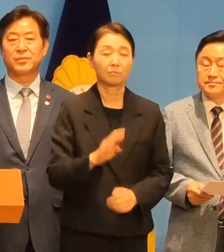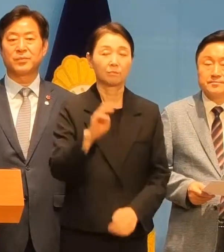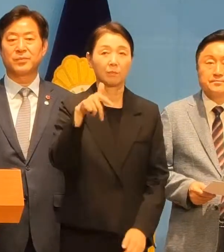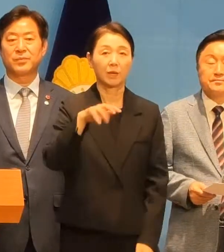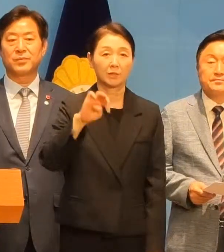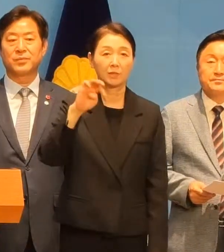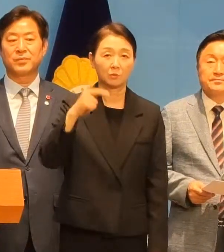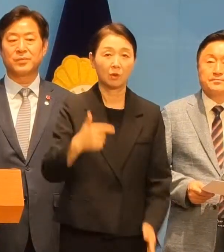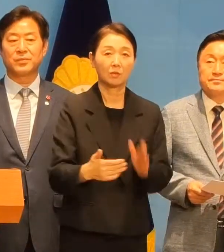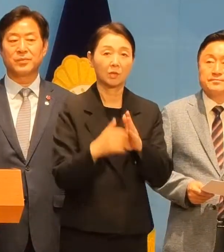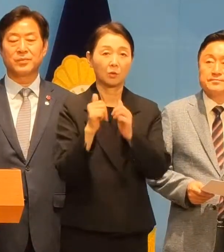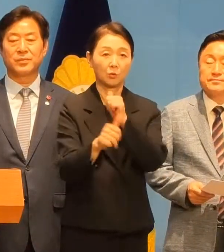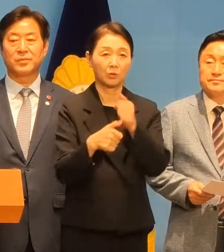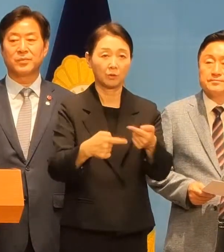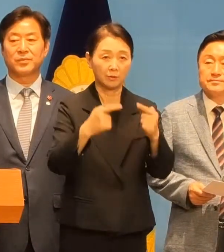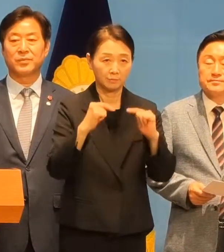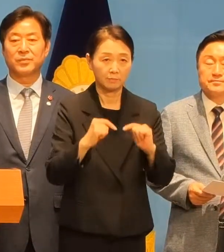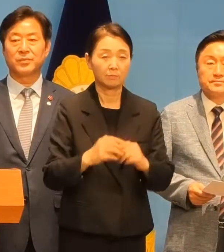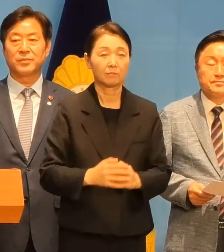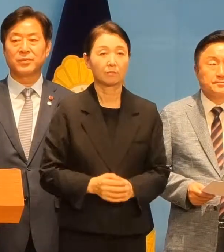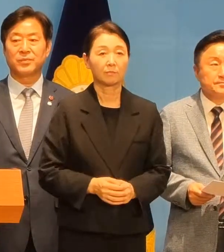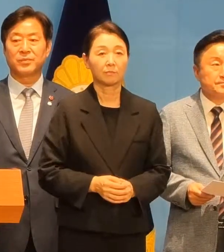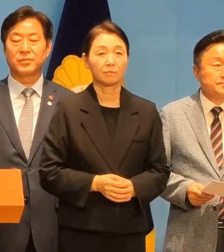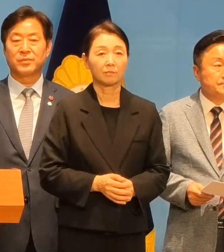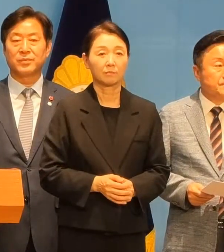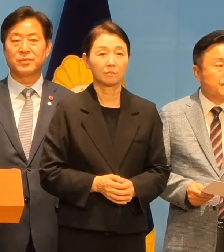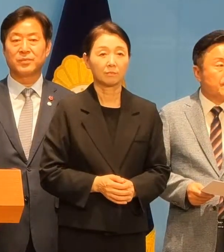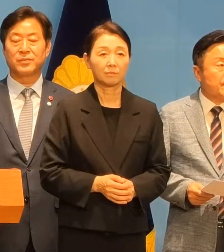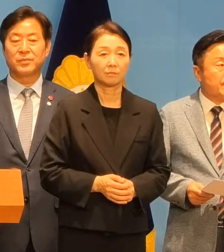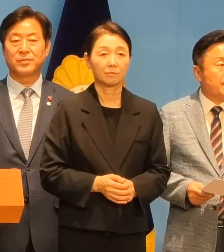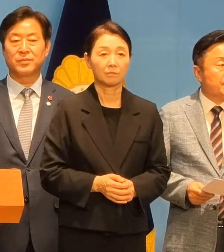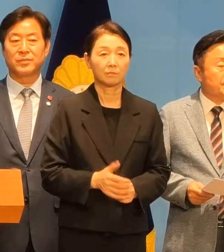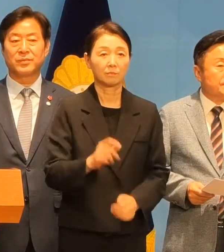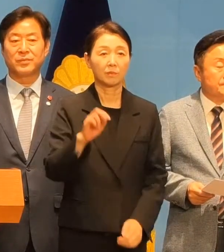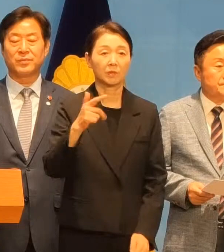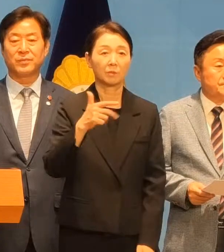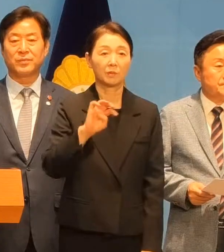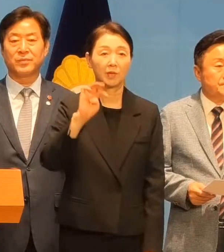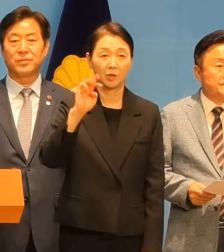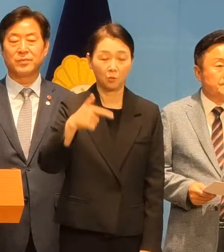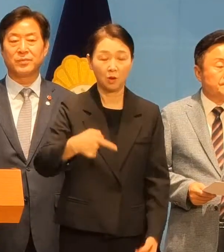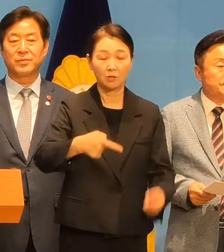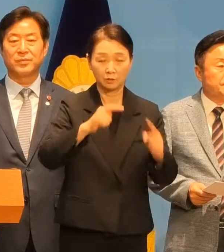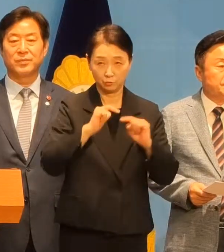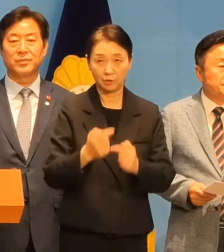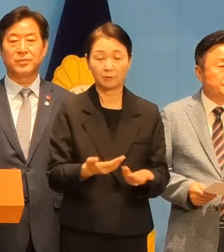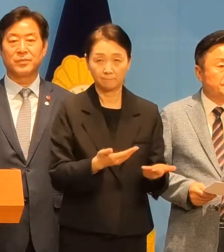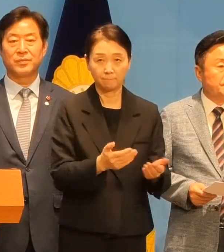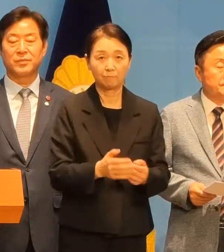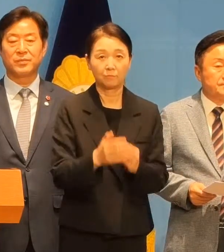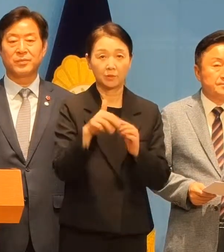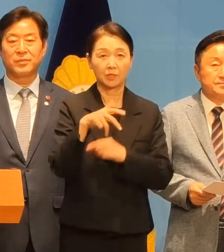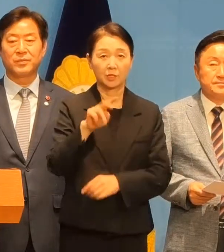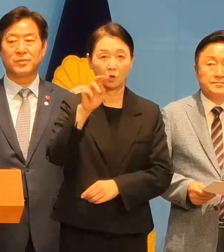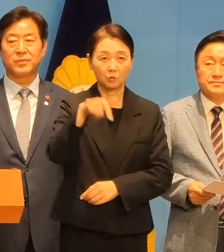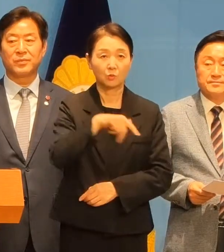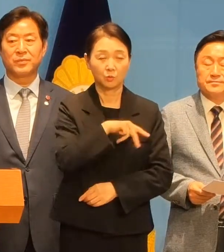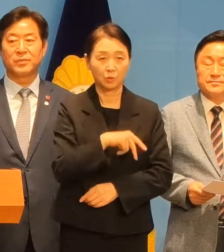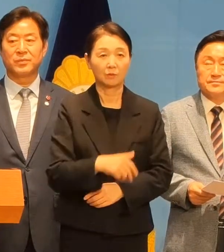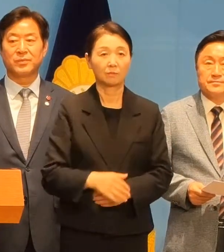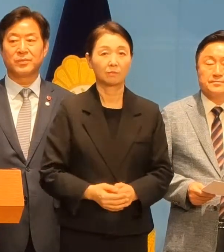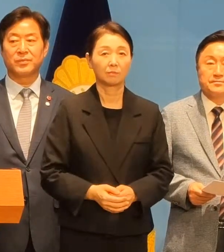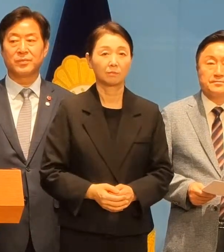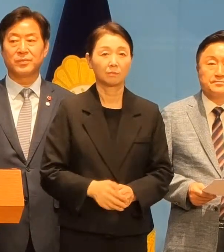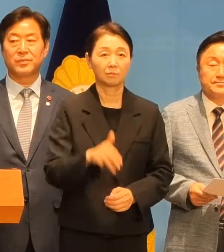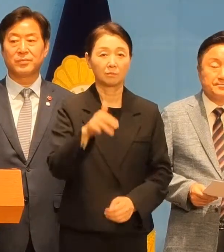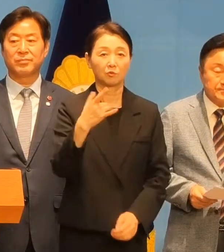박지원 최고위원님 모셨습니다. 네. 염태영 위원님 모셨습니다. 네. 이성균 위원님 모셨습니다.